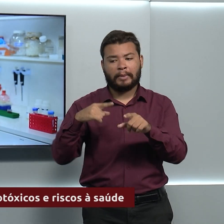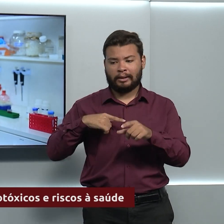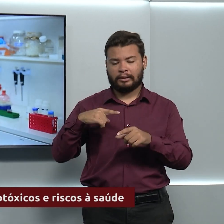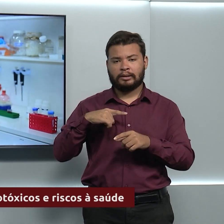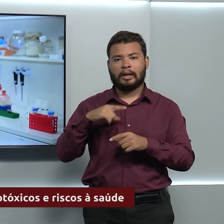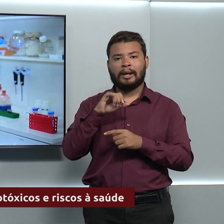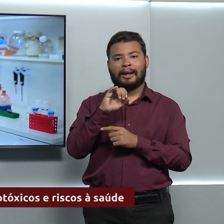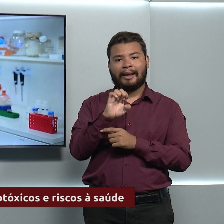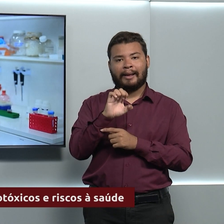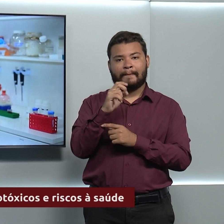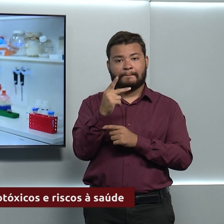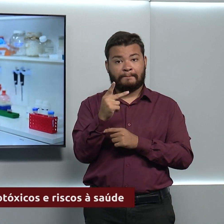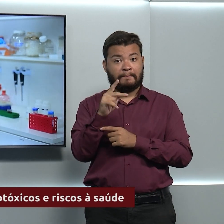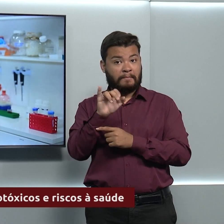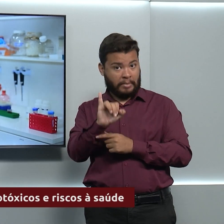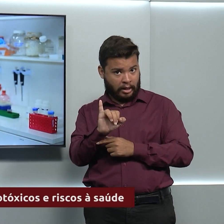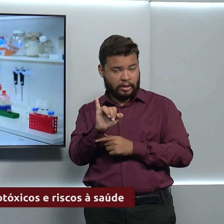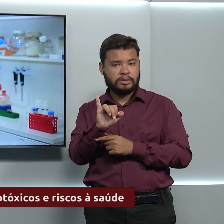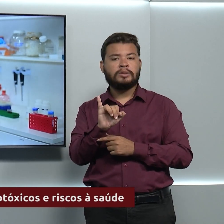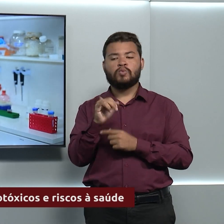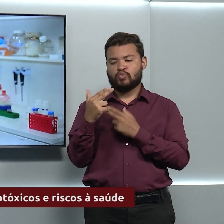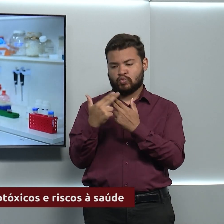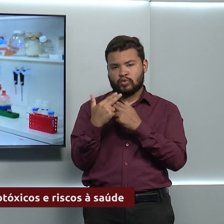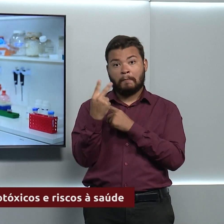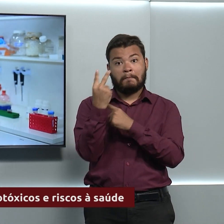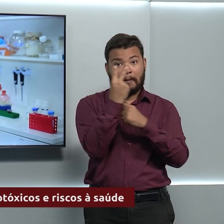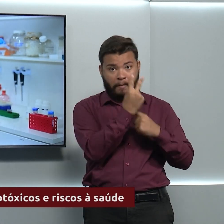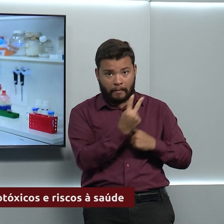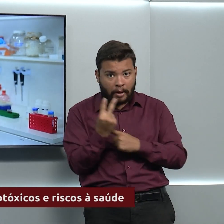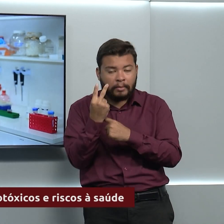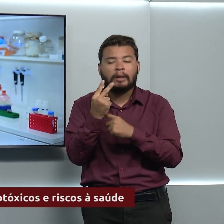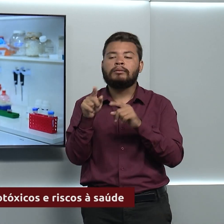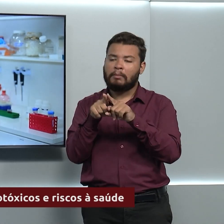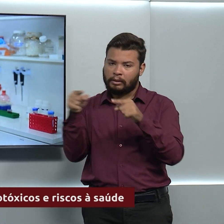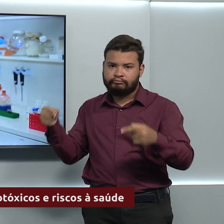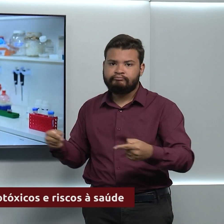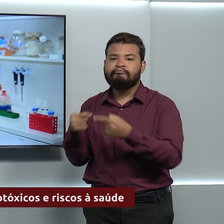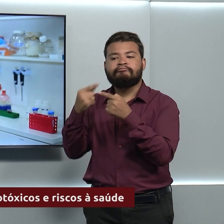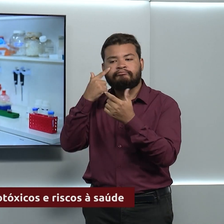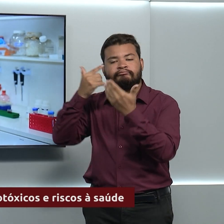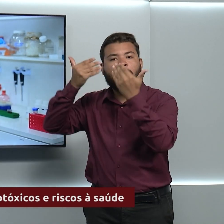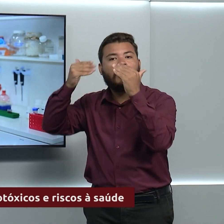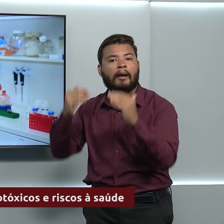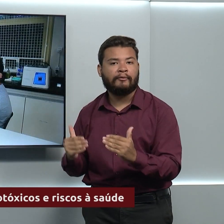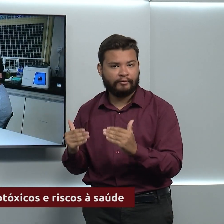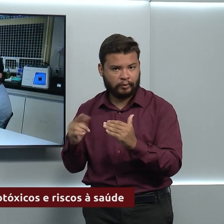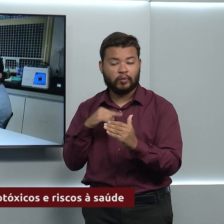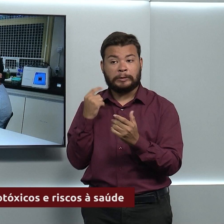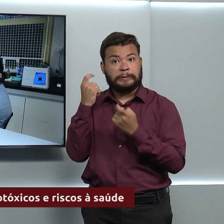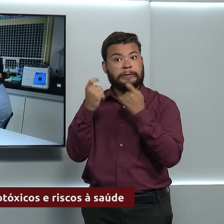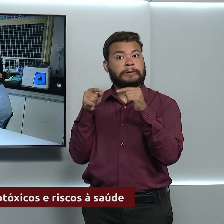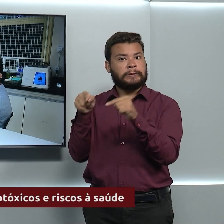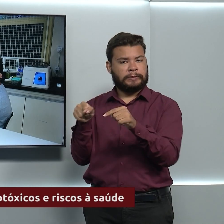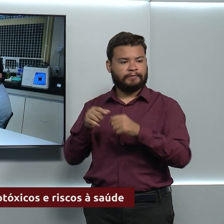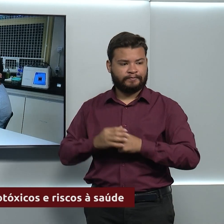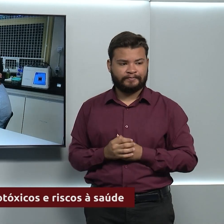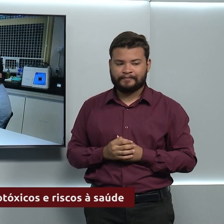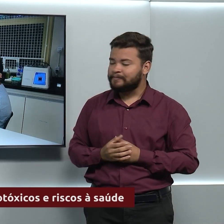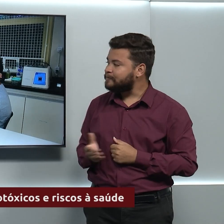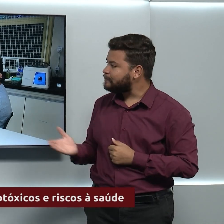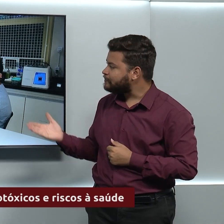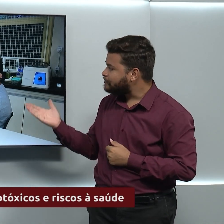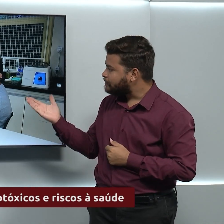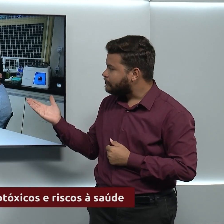proteção individual, que é um fator que a gente também avalia, que é um problema e de preocupação. Laura Lopes,